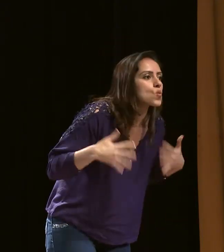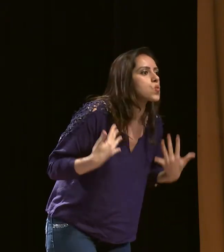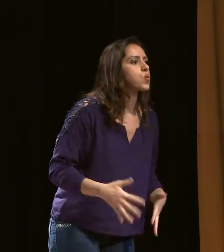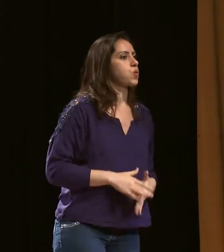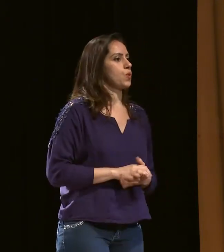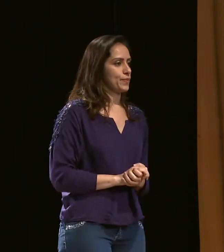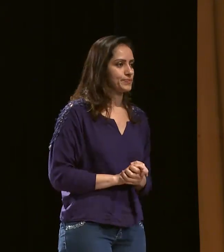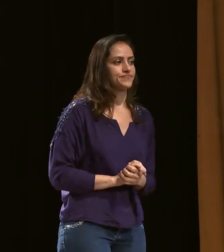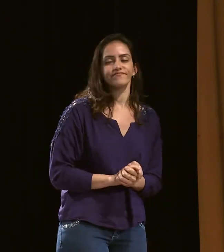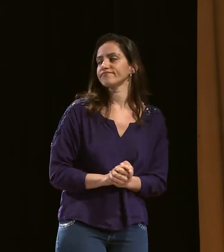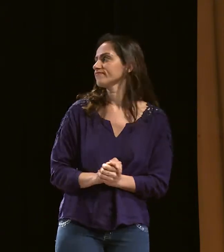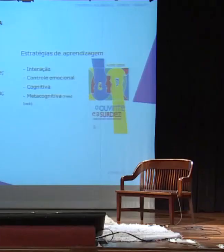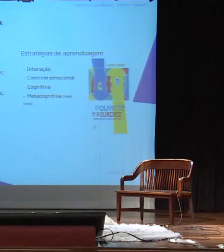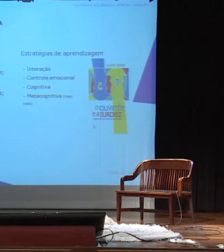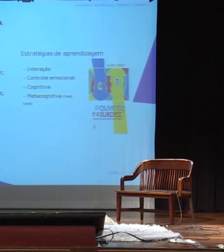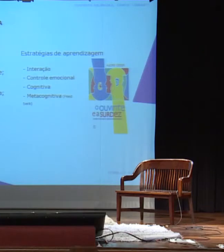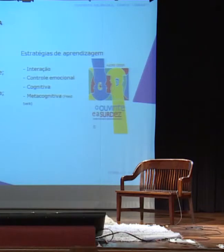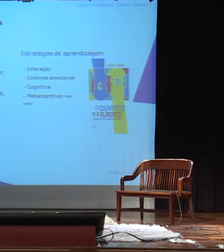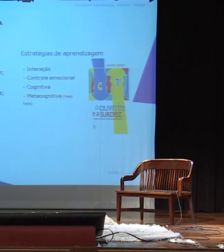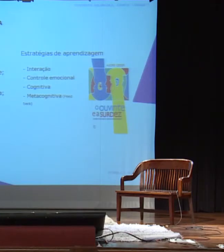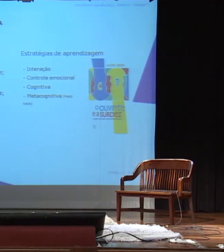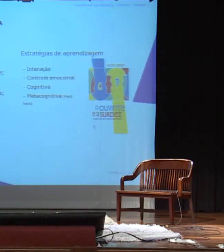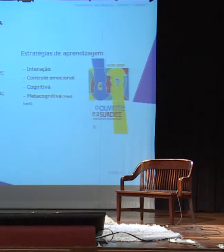uma resposta positiva daquilo que foi apresentado.